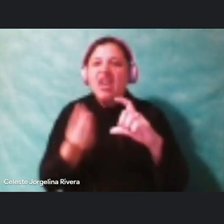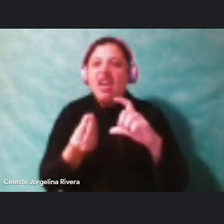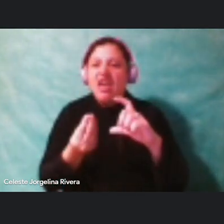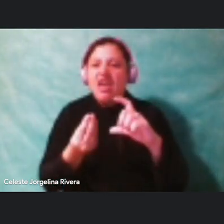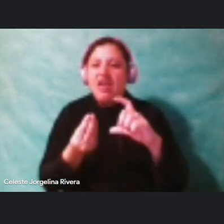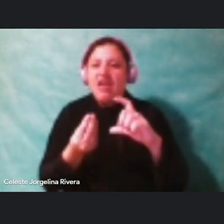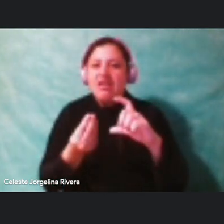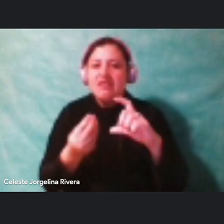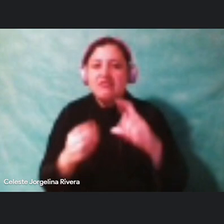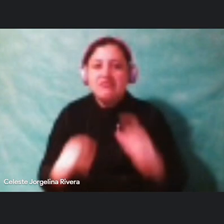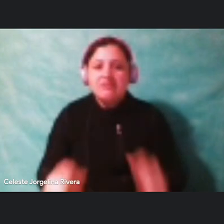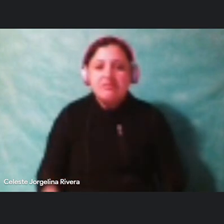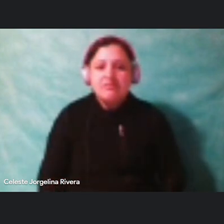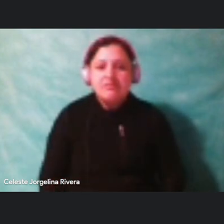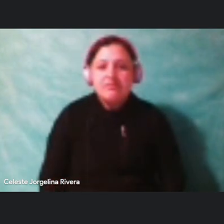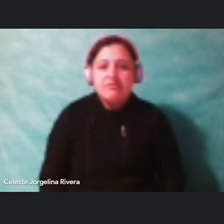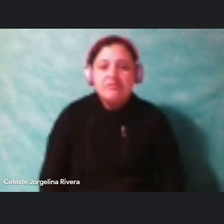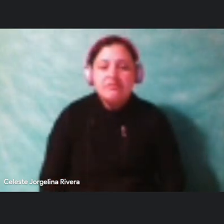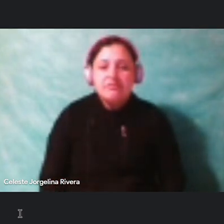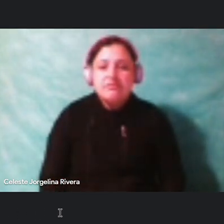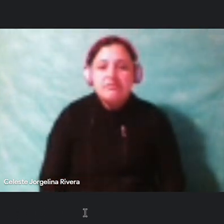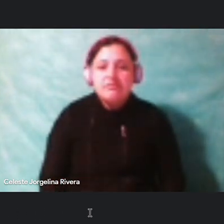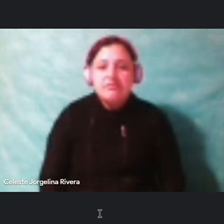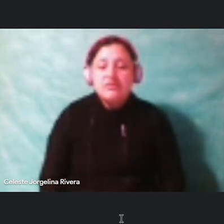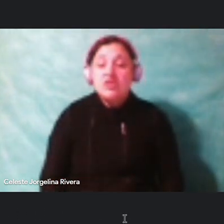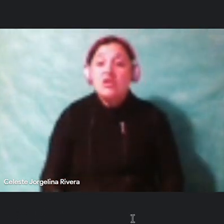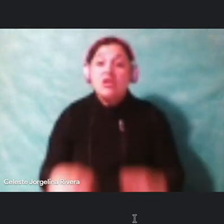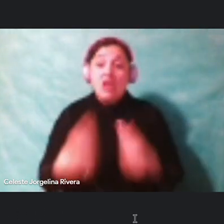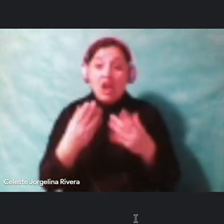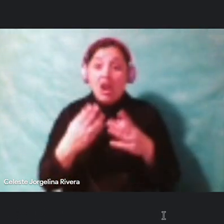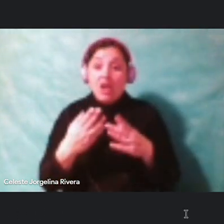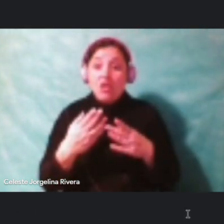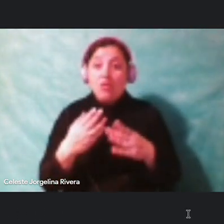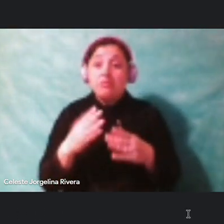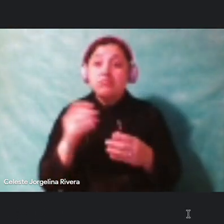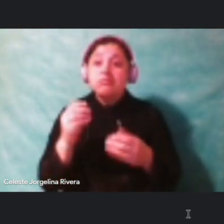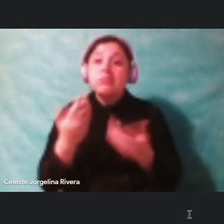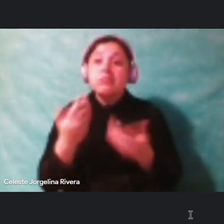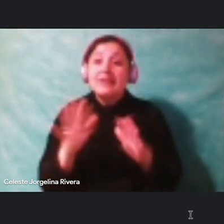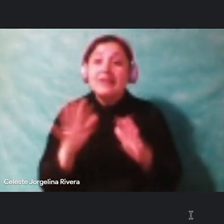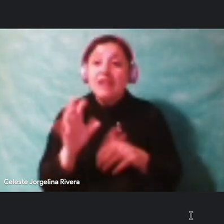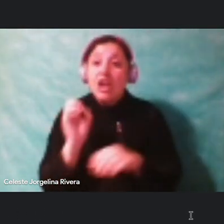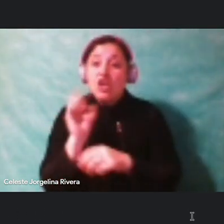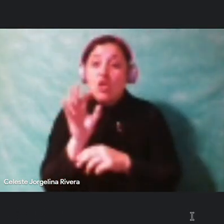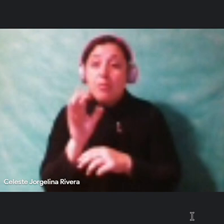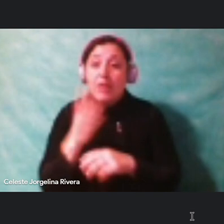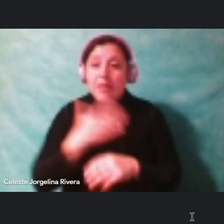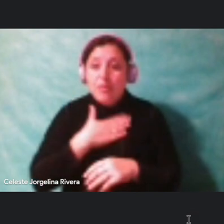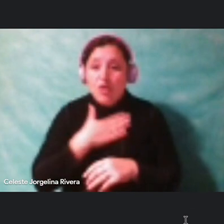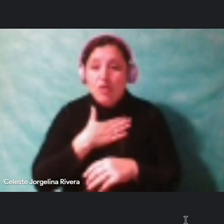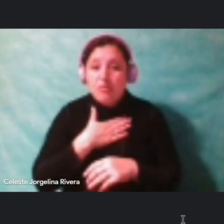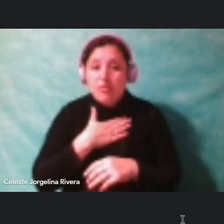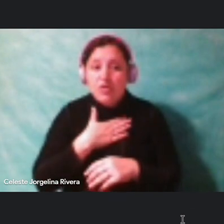Fíjense que acá tenemos todo un nombre propio, que es COMEST, ¿sí?